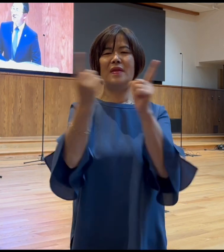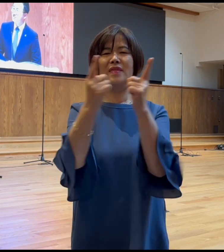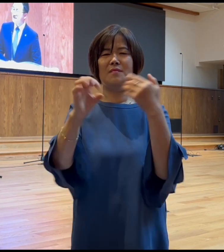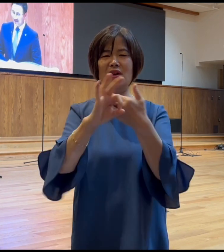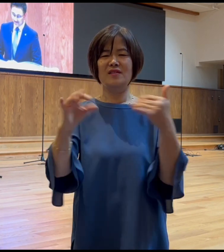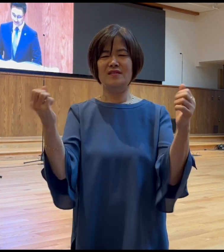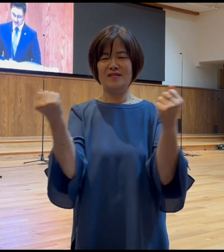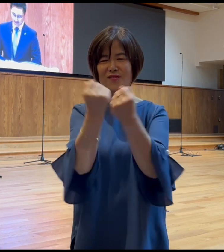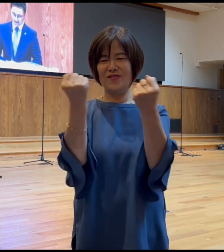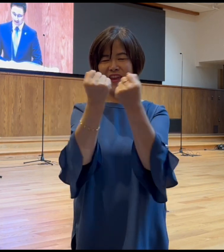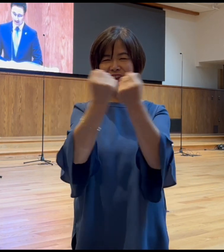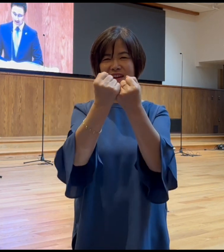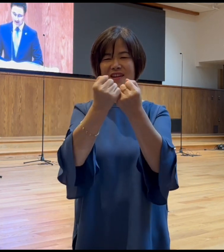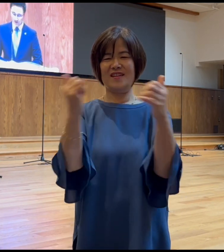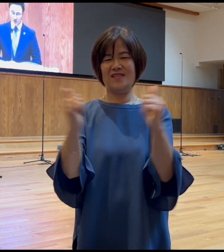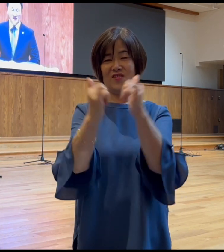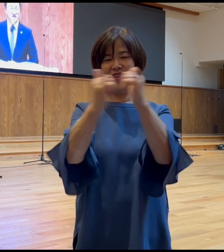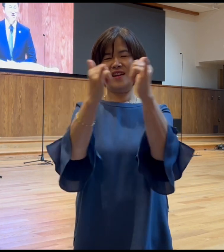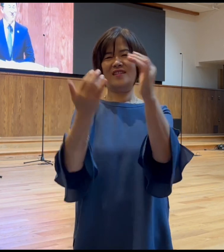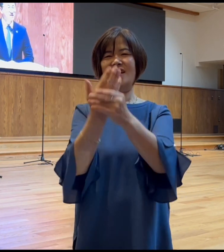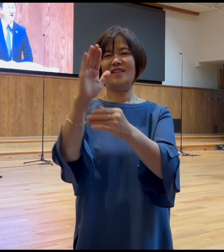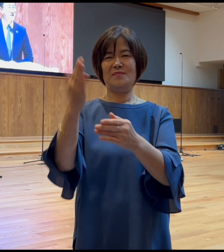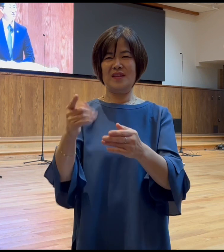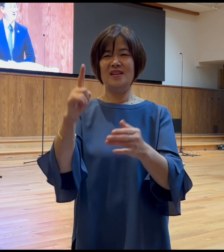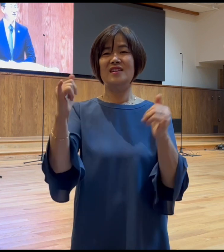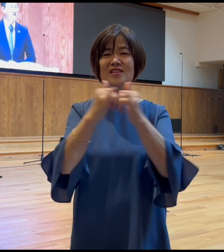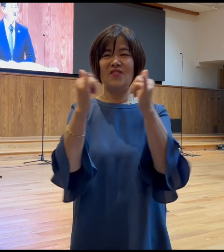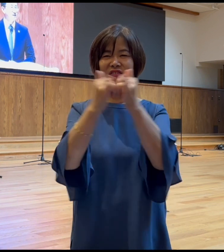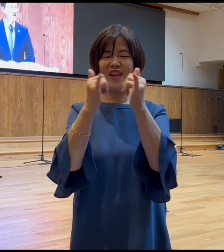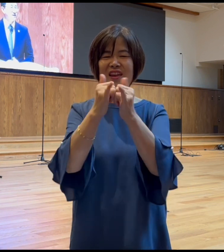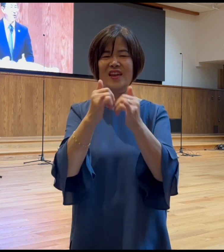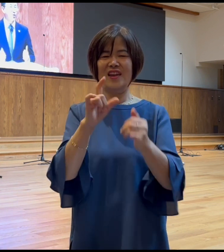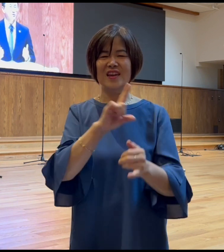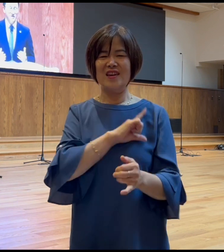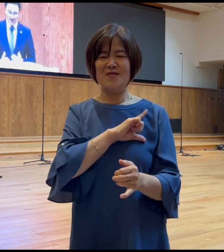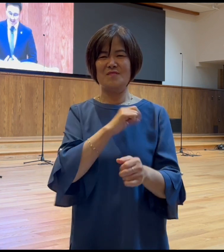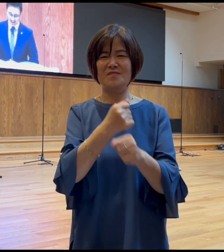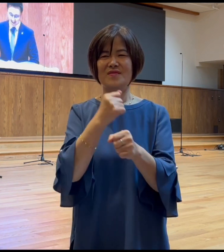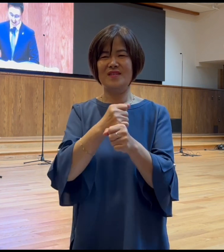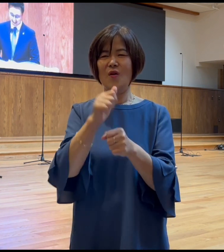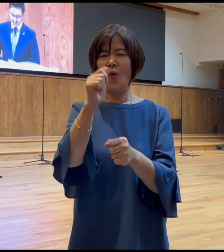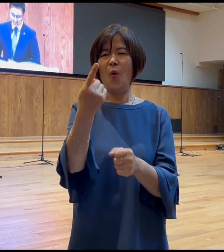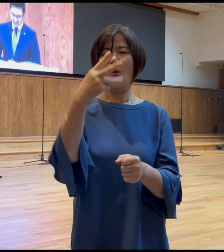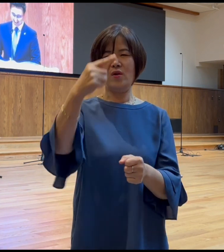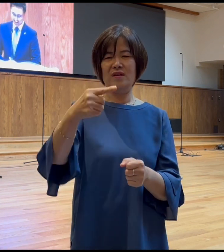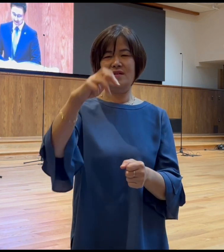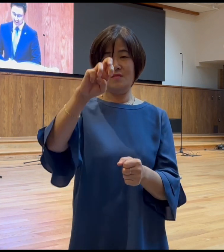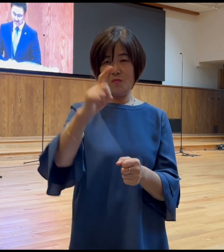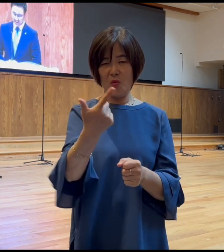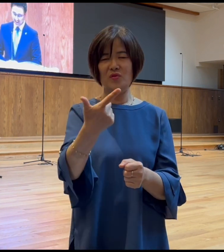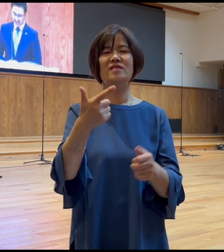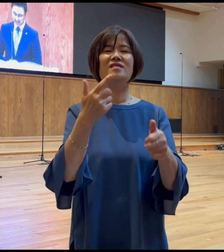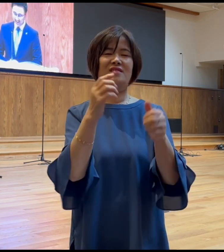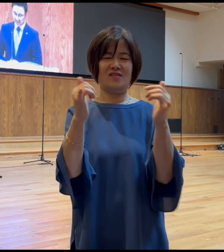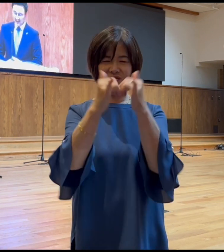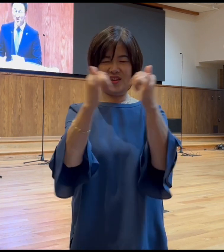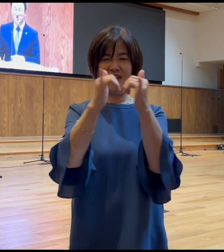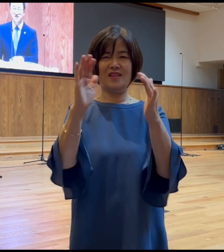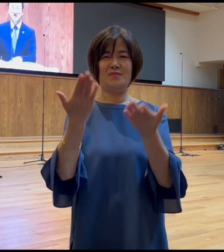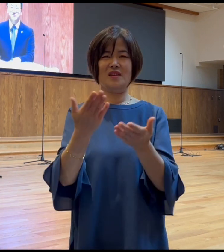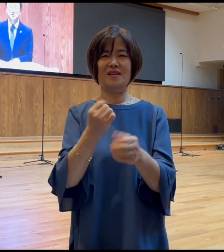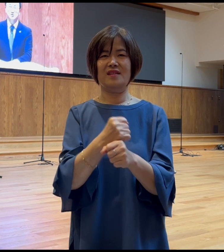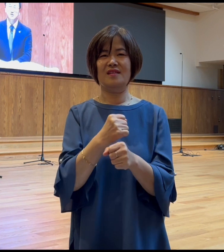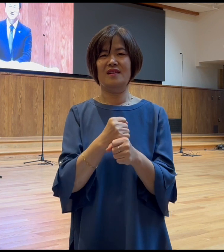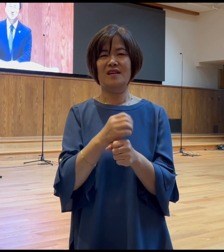전쟁이 일어납니다. 혹자는 이 전쟁의 이름을 호르몬 전쟁이다 이렇게 말합니다.